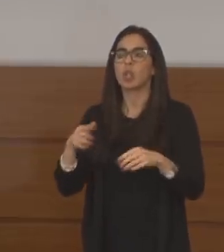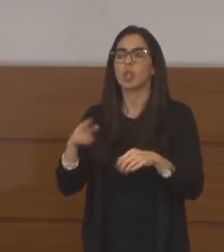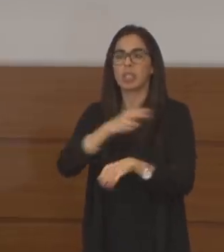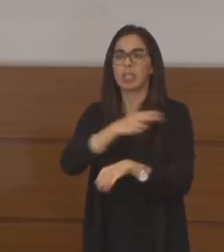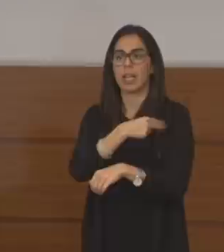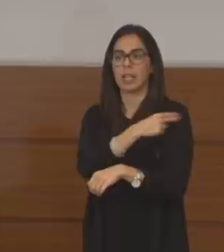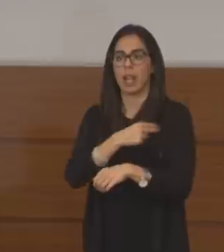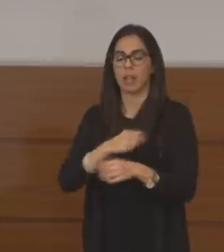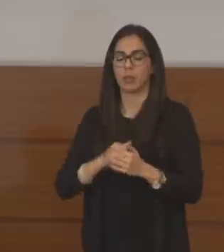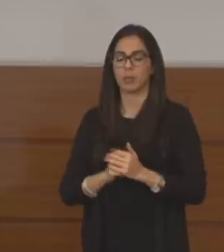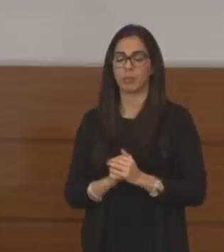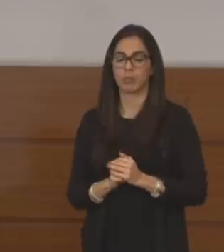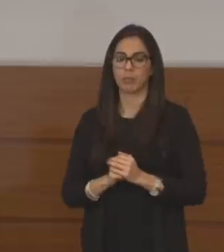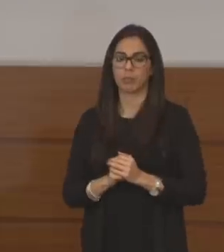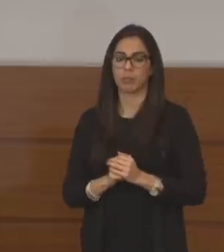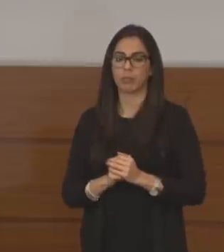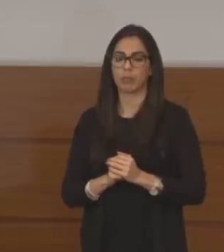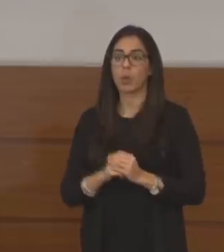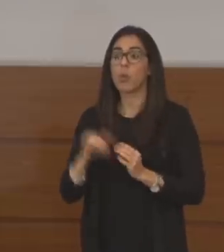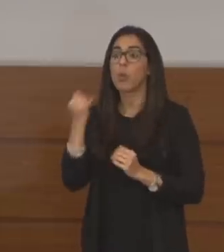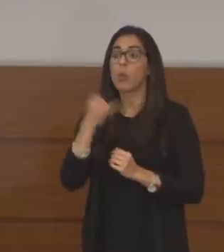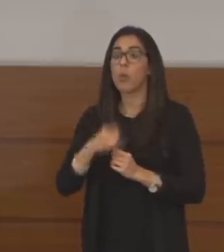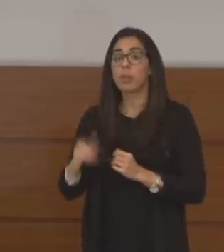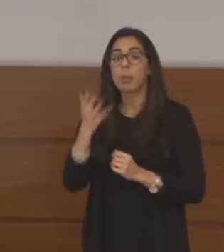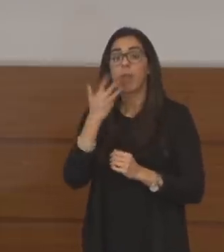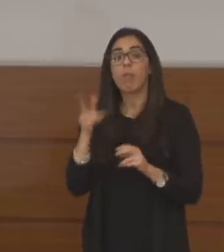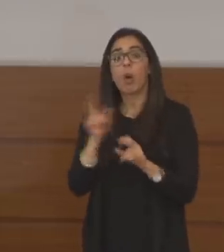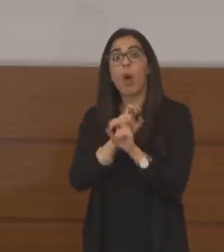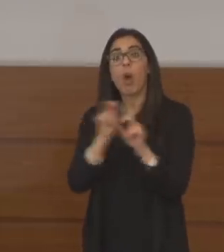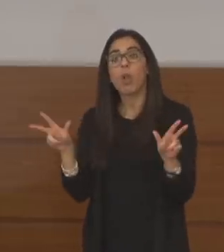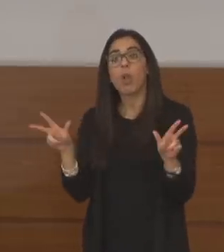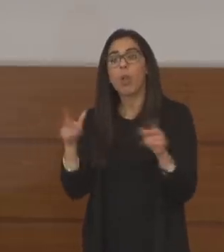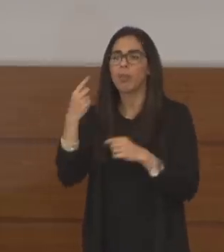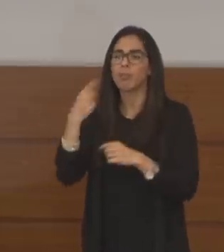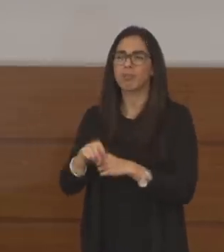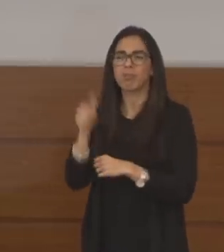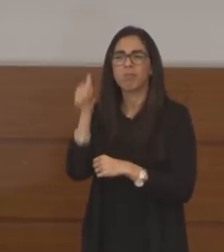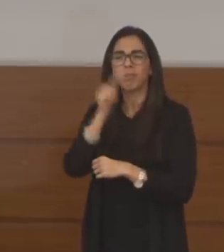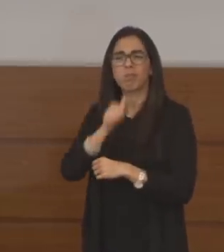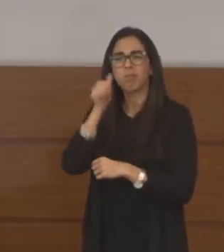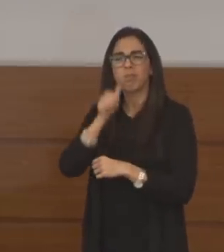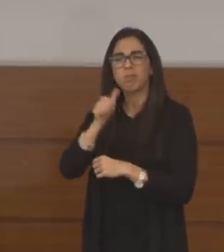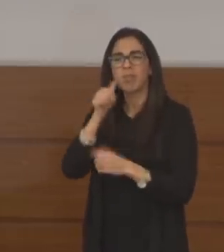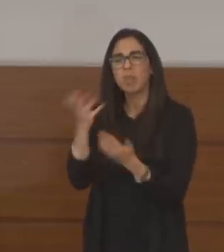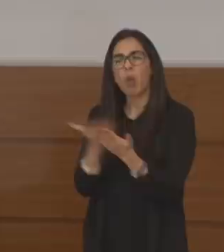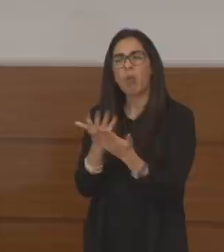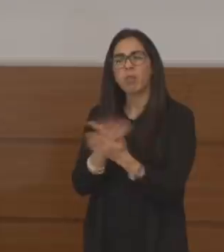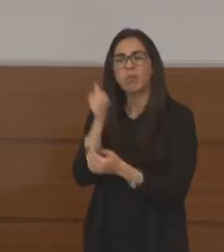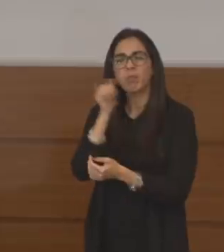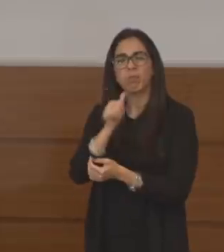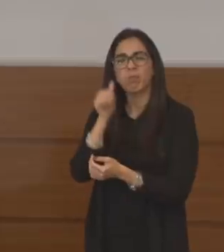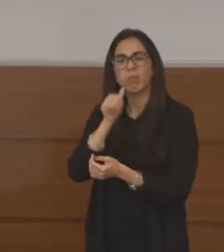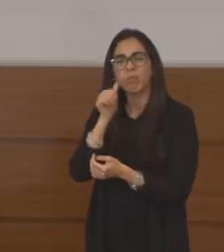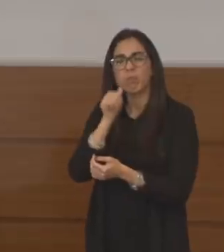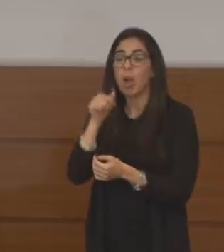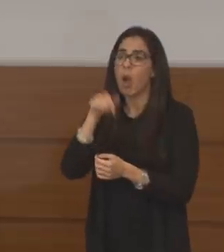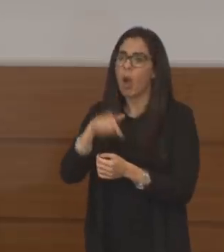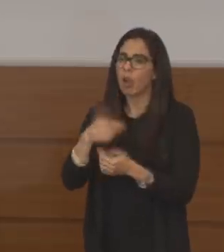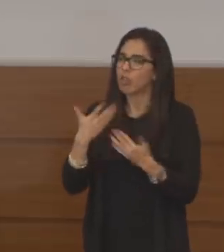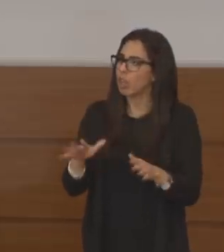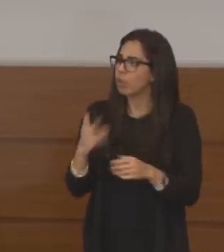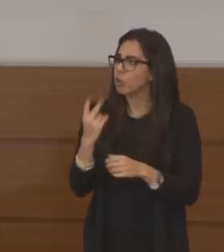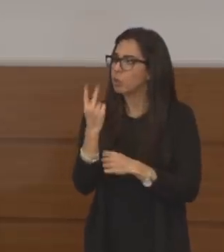dire a questo delle pec news oggi ne giravano un paio che abbiamo smentito come